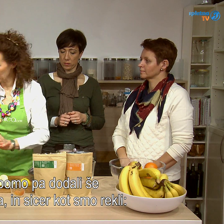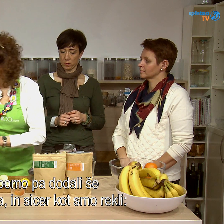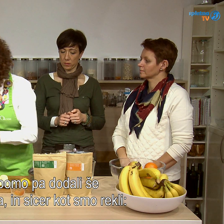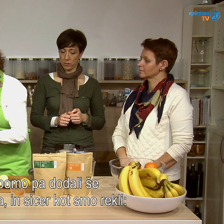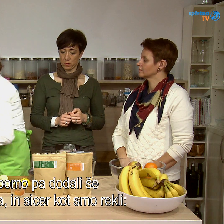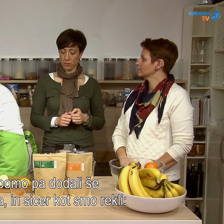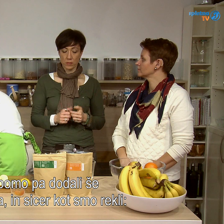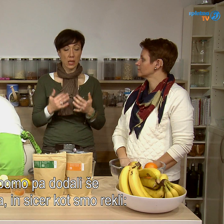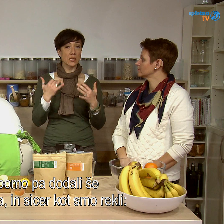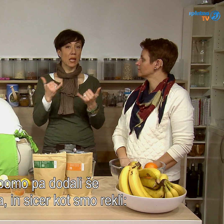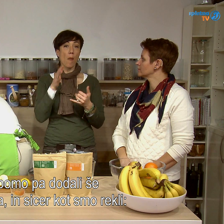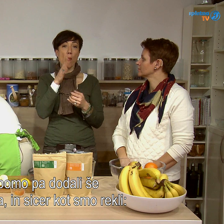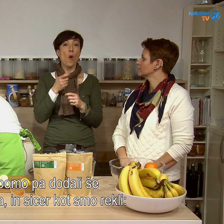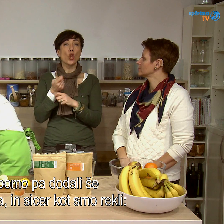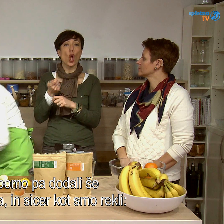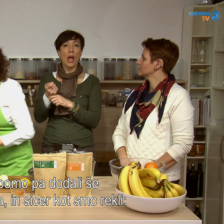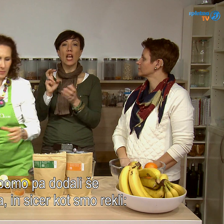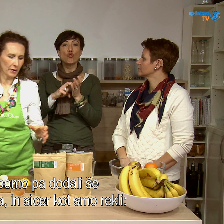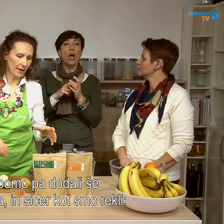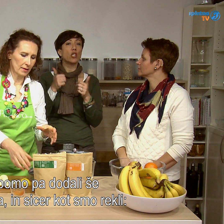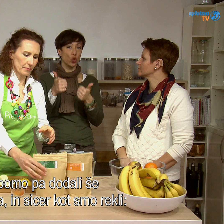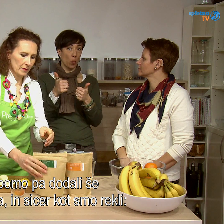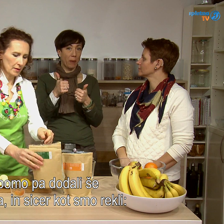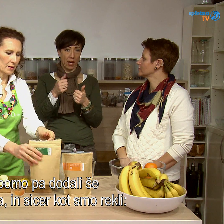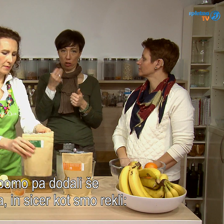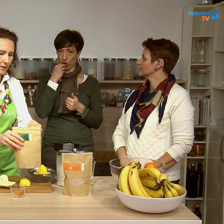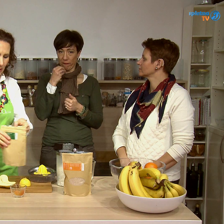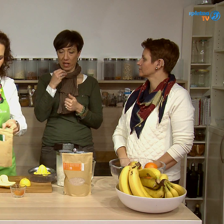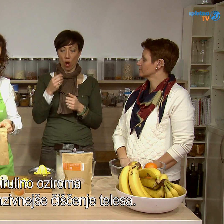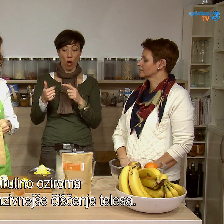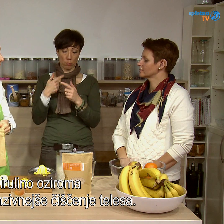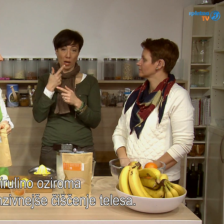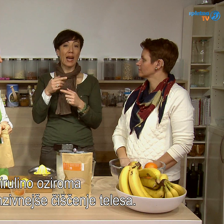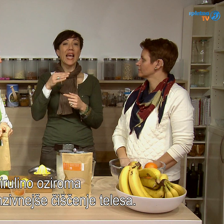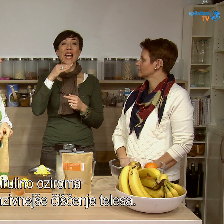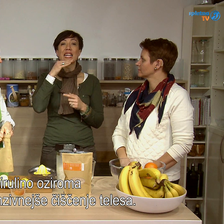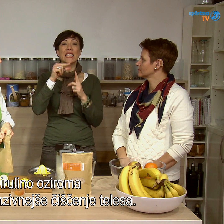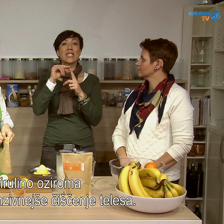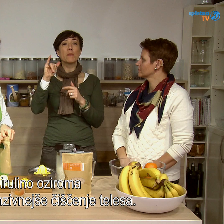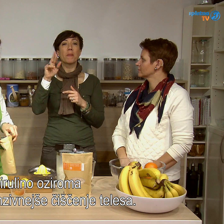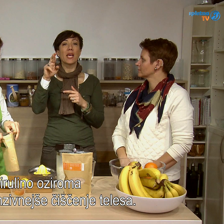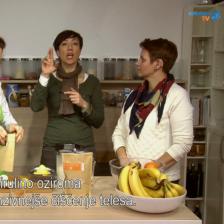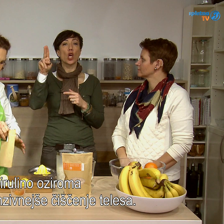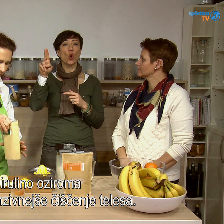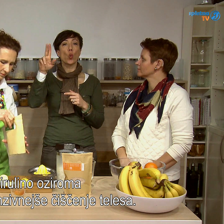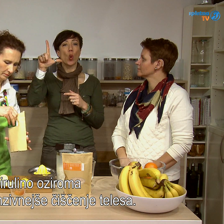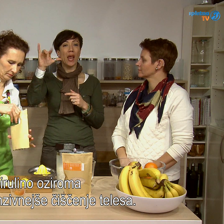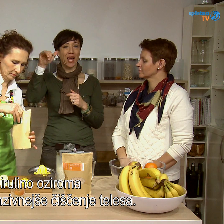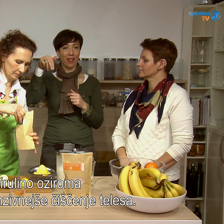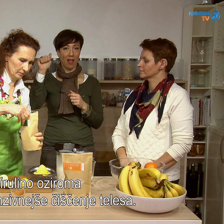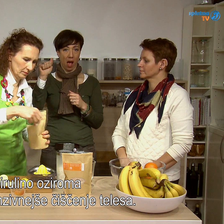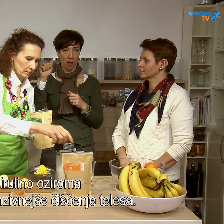Zdaj bomo pa dodali še super živila in sicer smo rekli spirulino, algo,